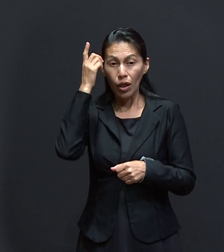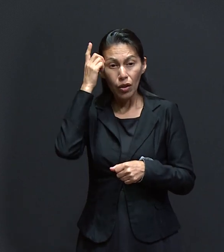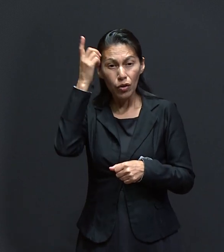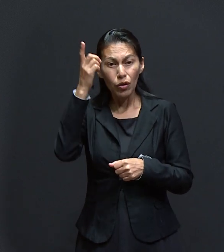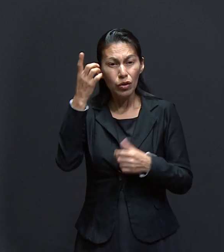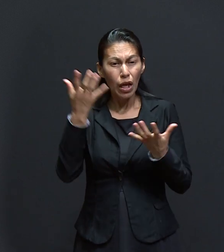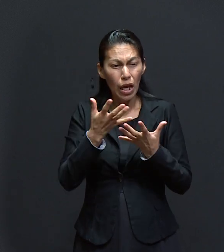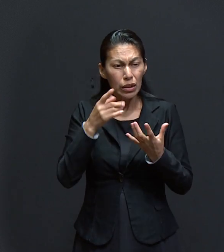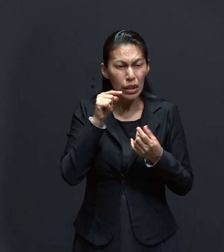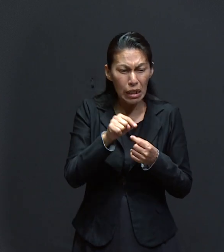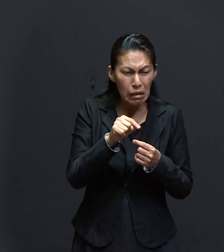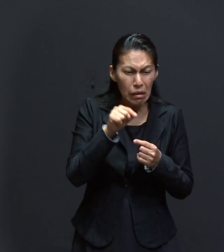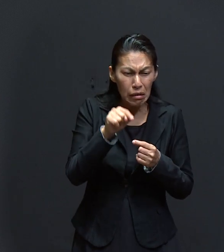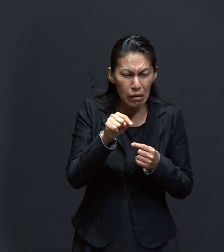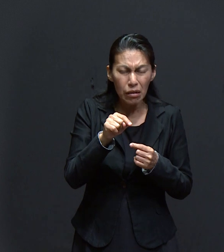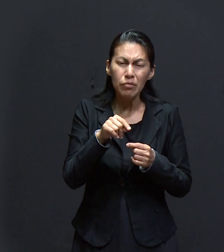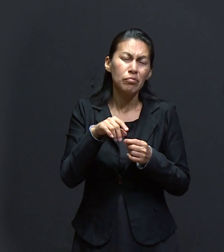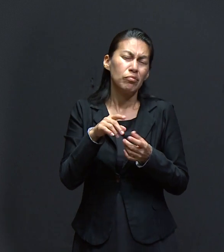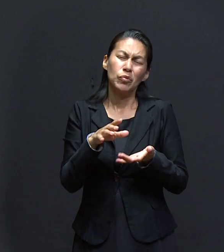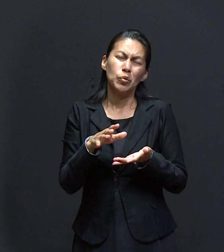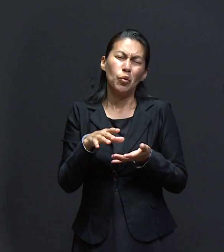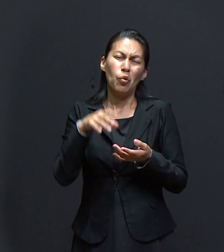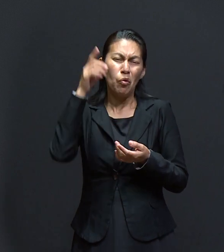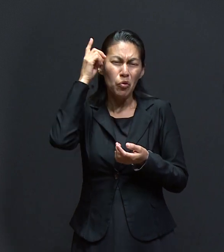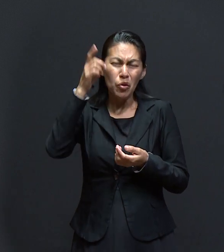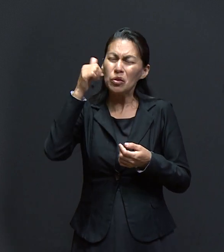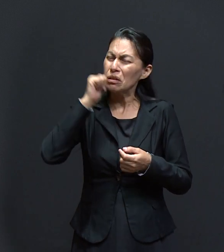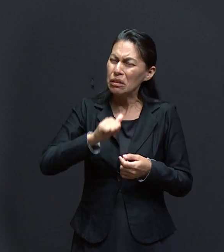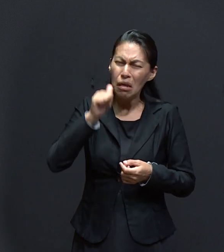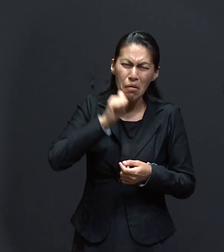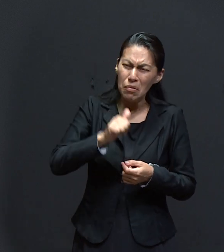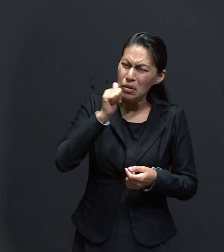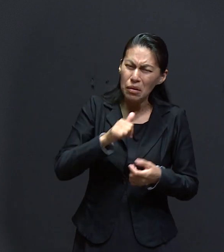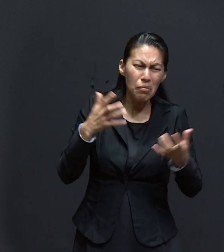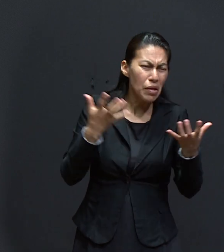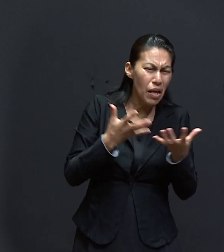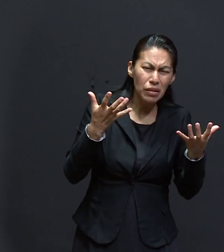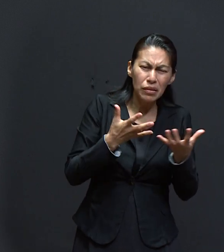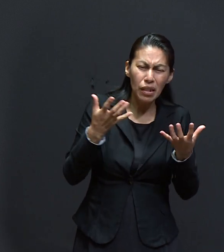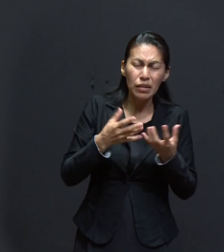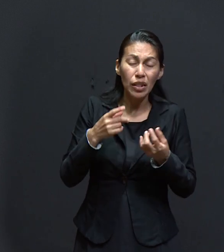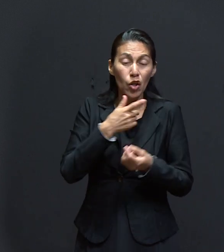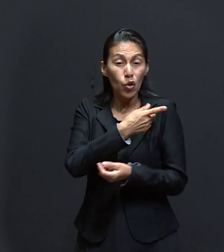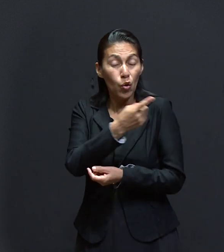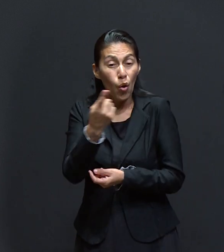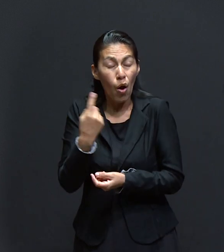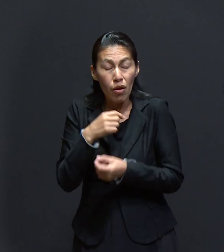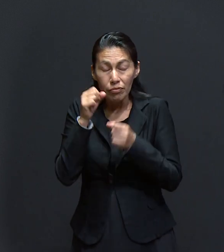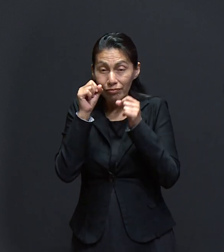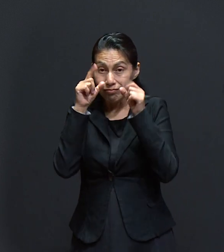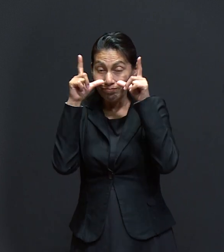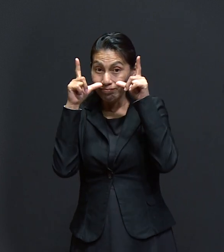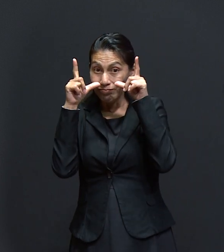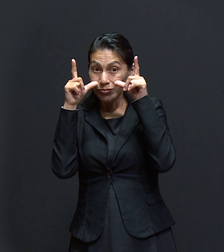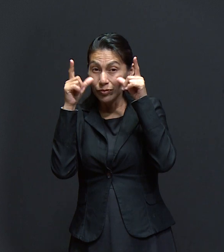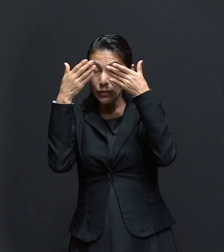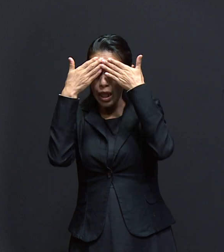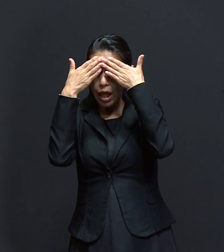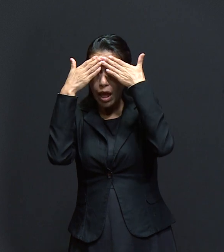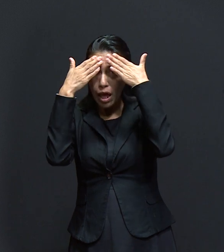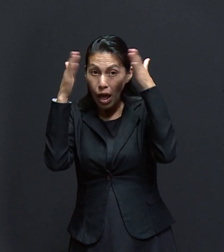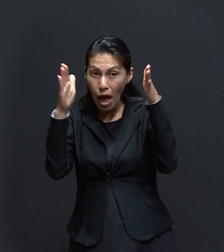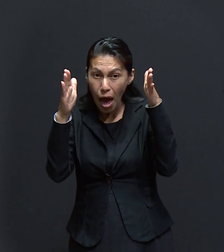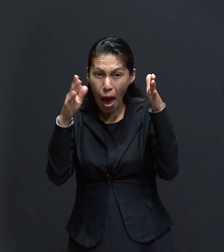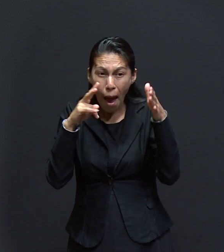injusto decir que dios actuó solamente ahí dios actúa diariamente y hay que tener los ojos abiertos